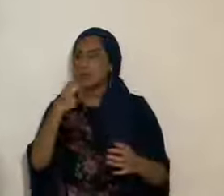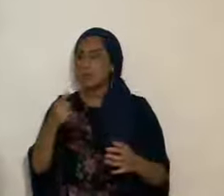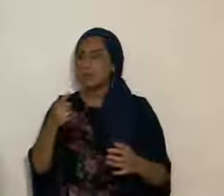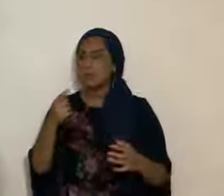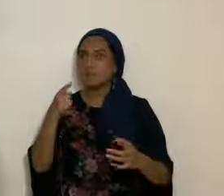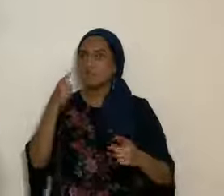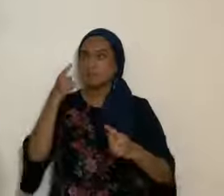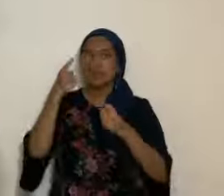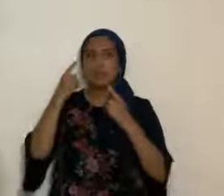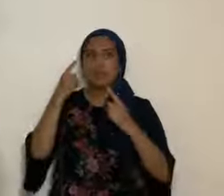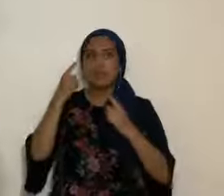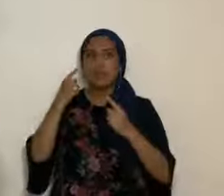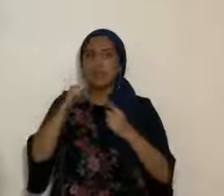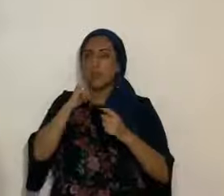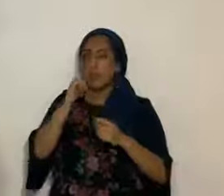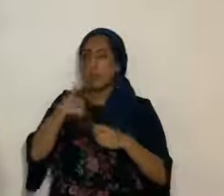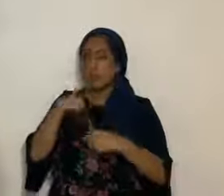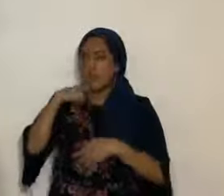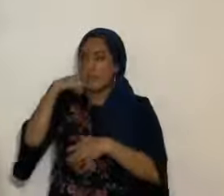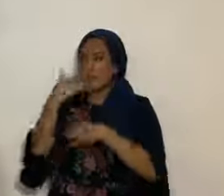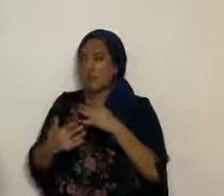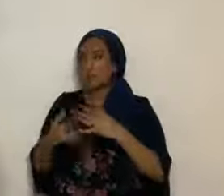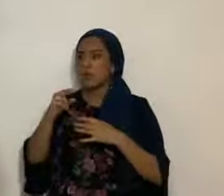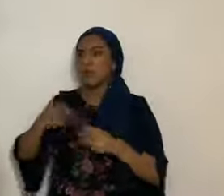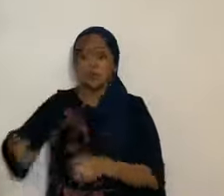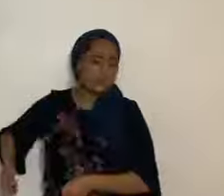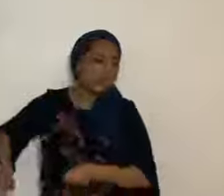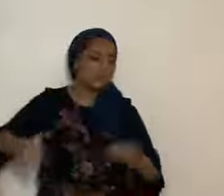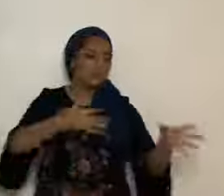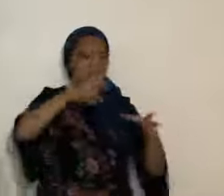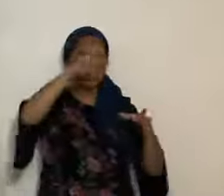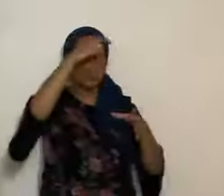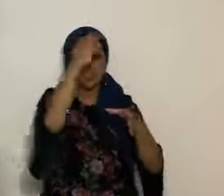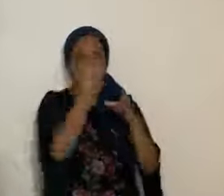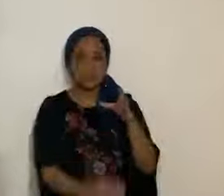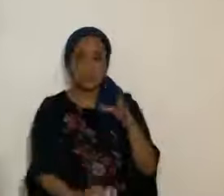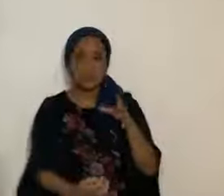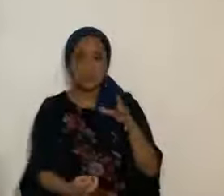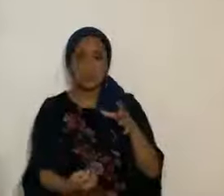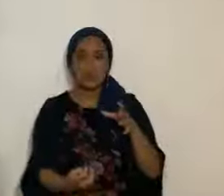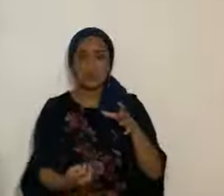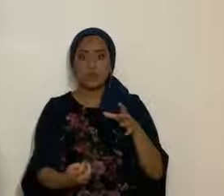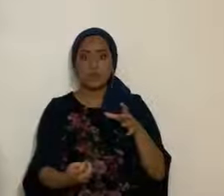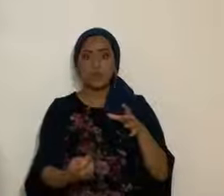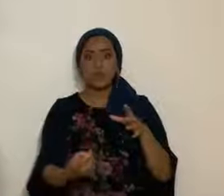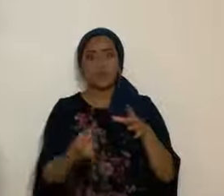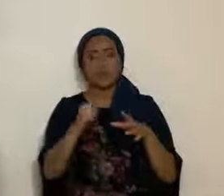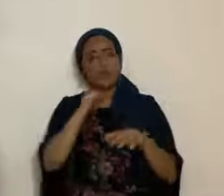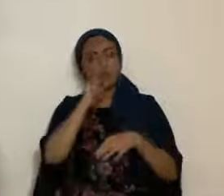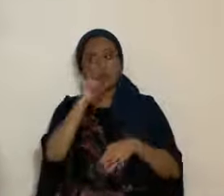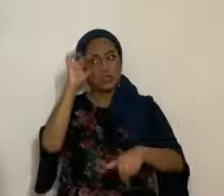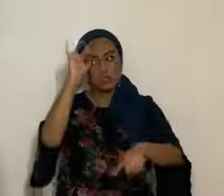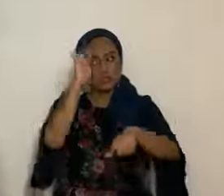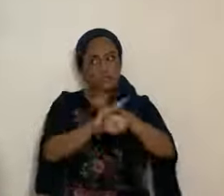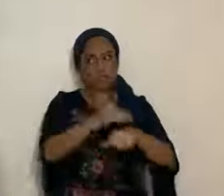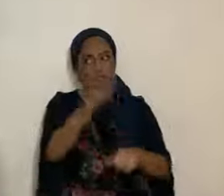No derramemos sangre, echadlo en la cisterna que está en el desierto, y no pongáis manos en él,